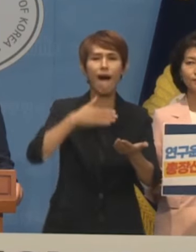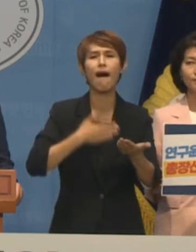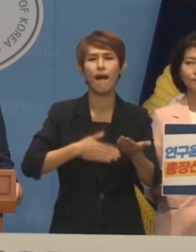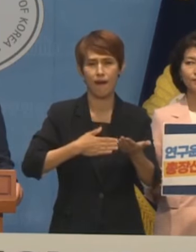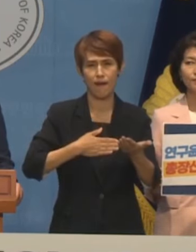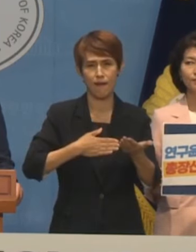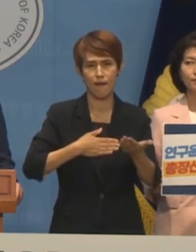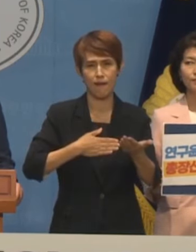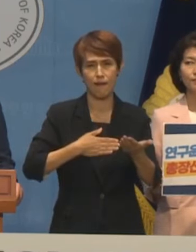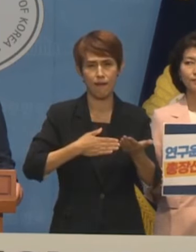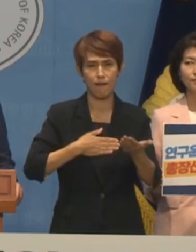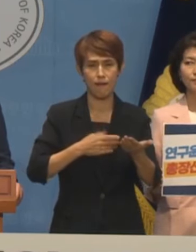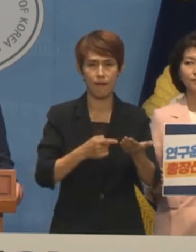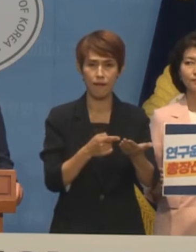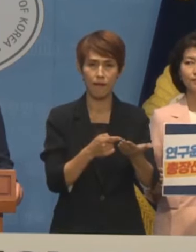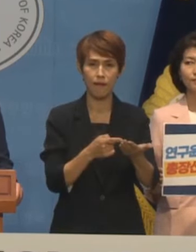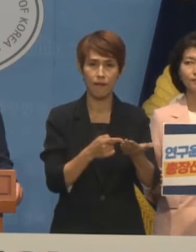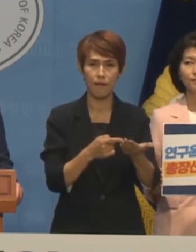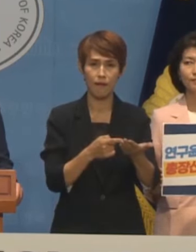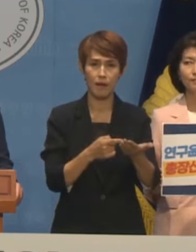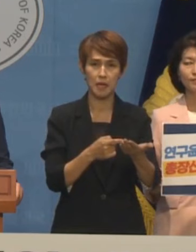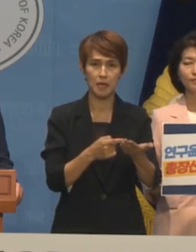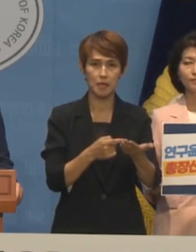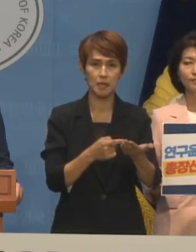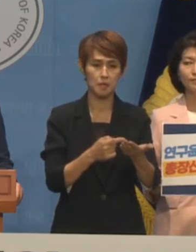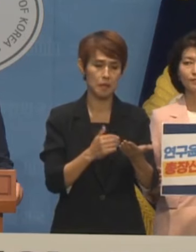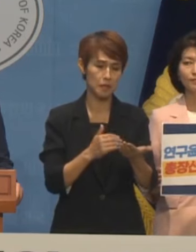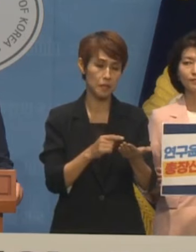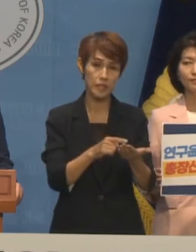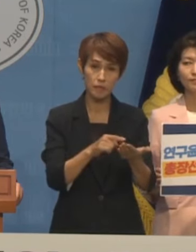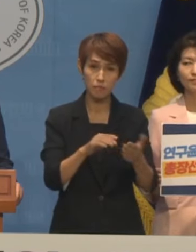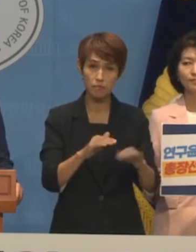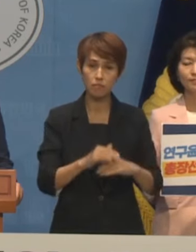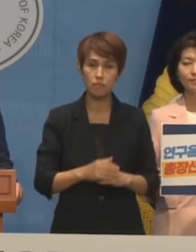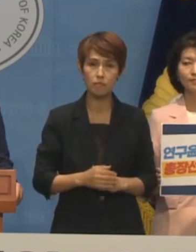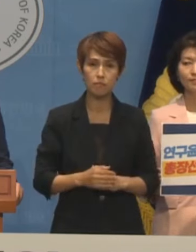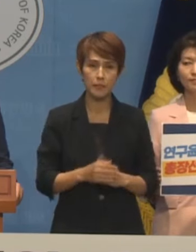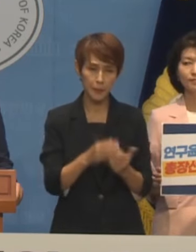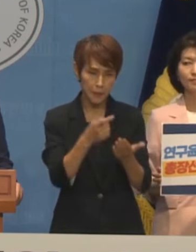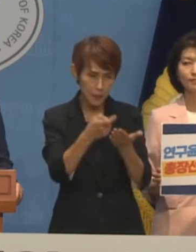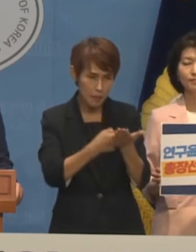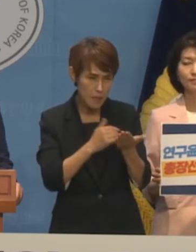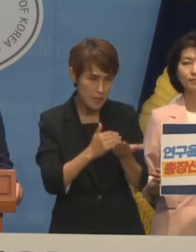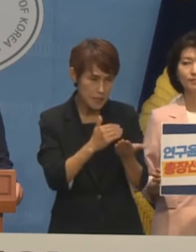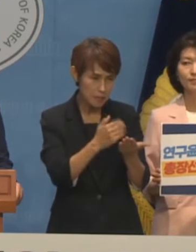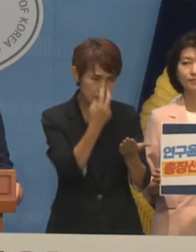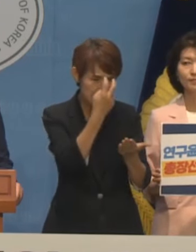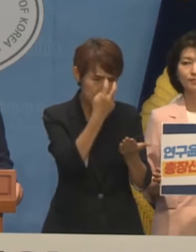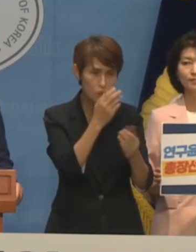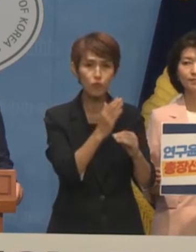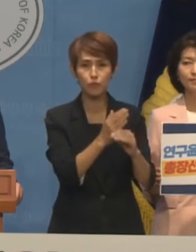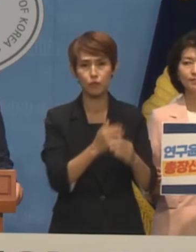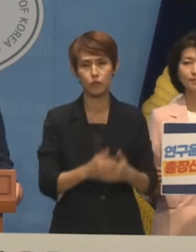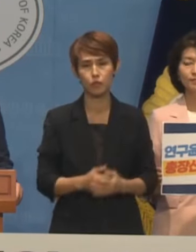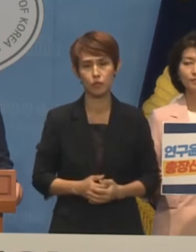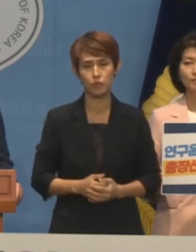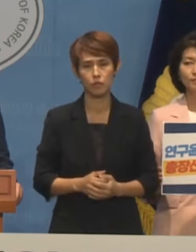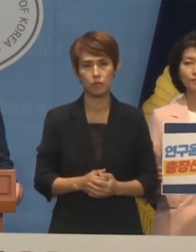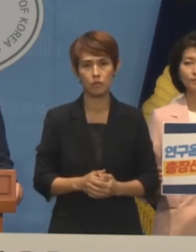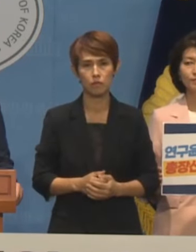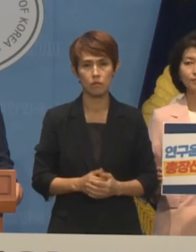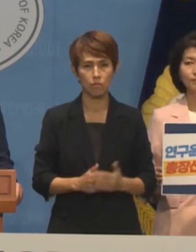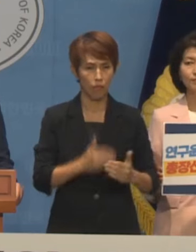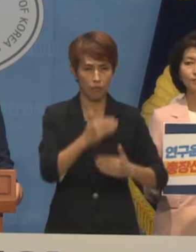알고 있습니다. 지극히 형식적인 절차만 남아있을 뿐입니다. 그 형식적인 절차조차도 수행하지